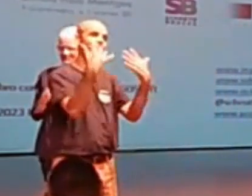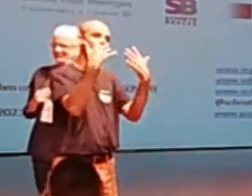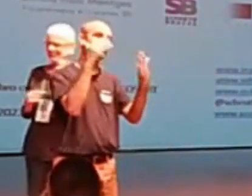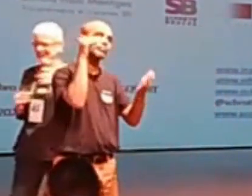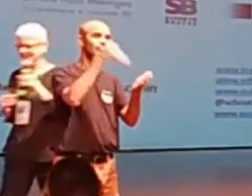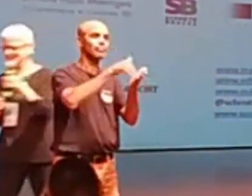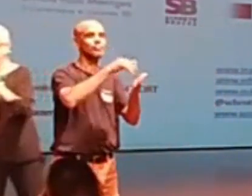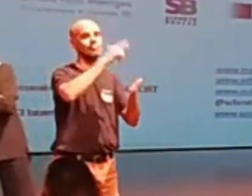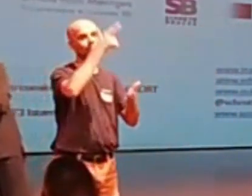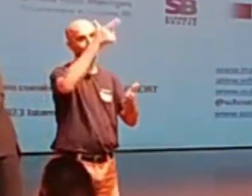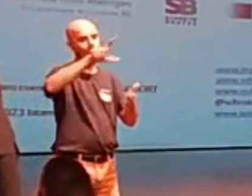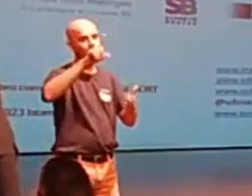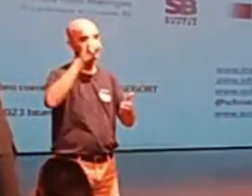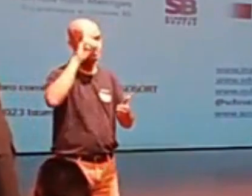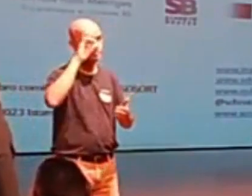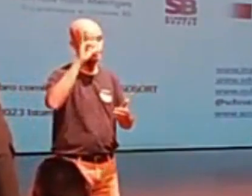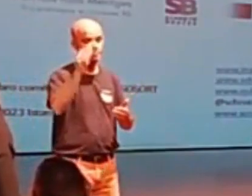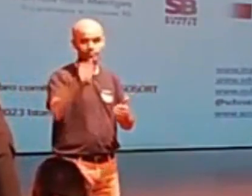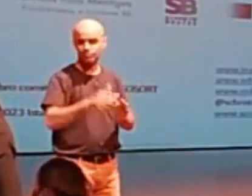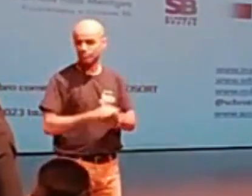Até.